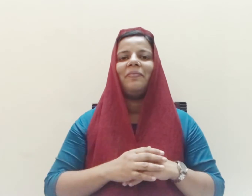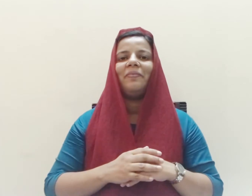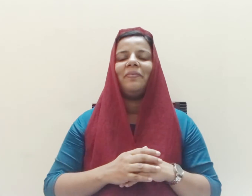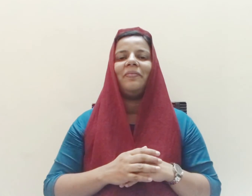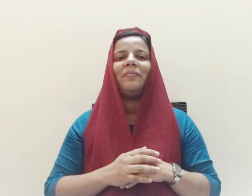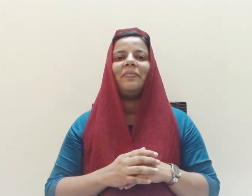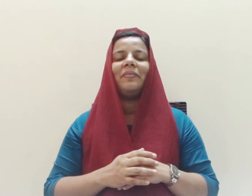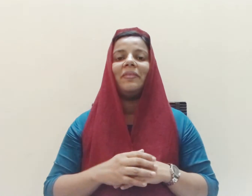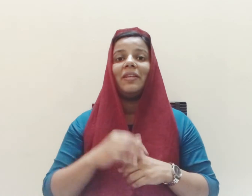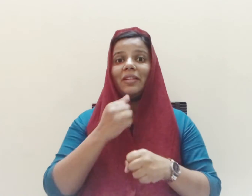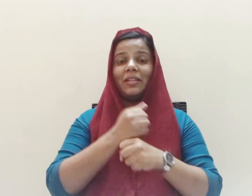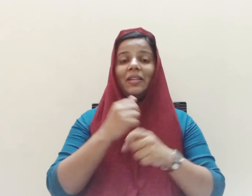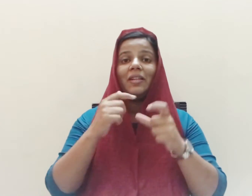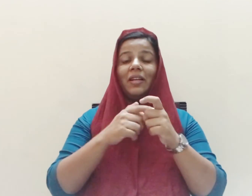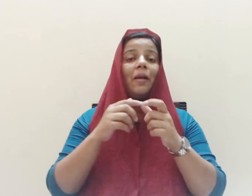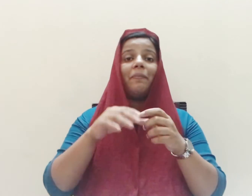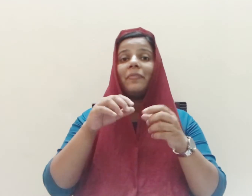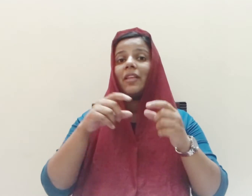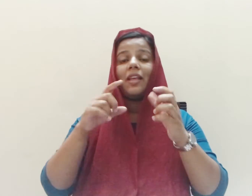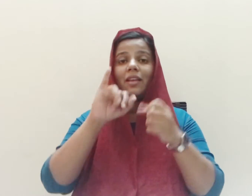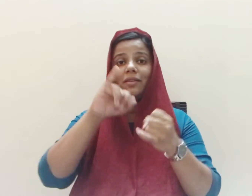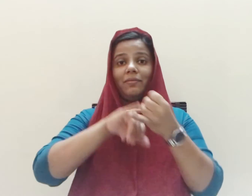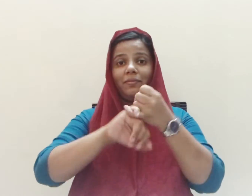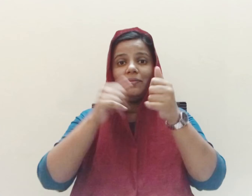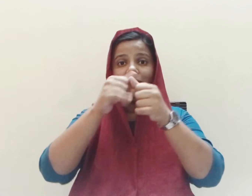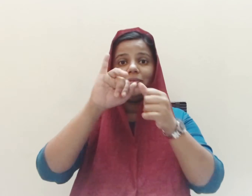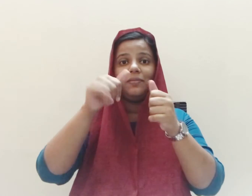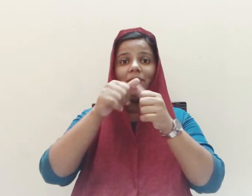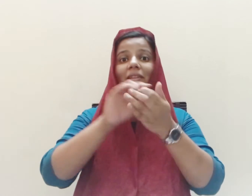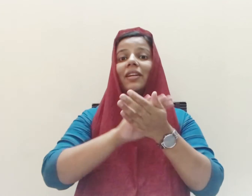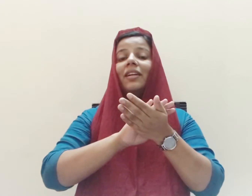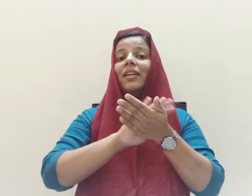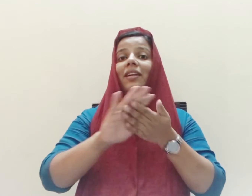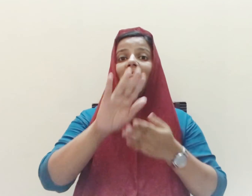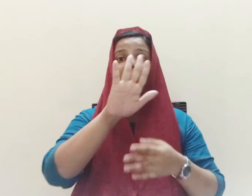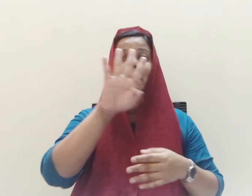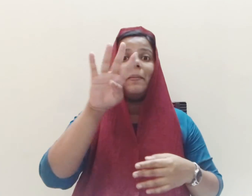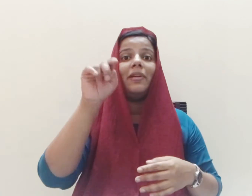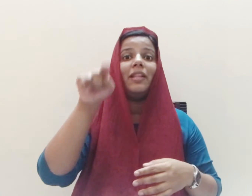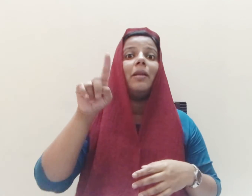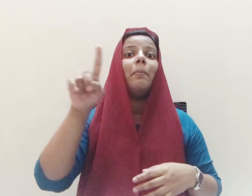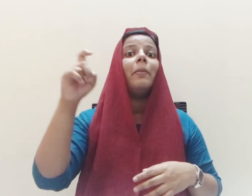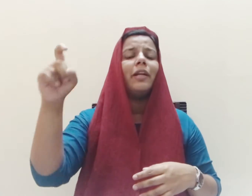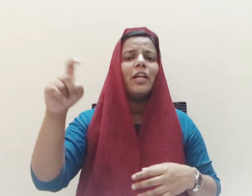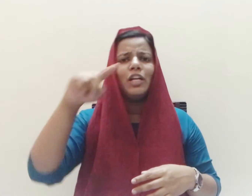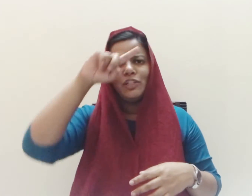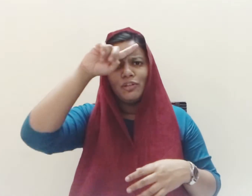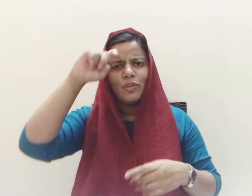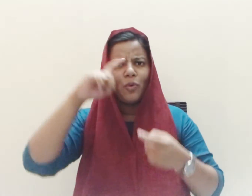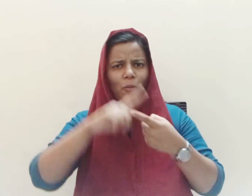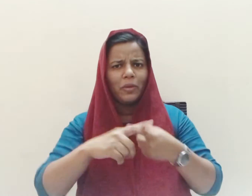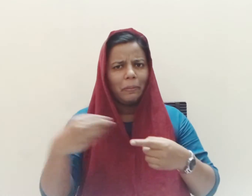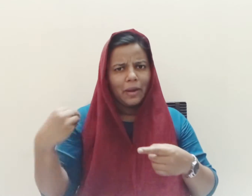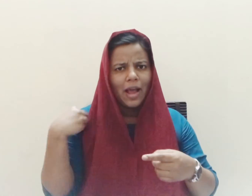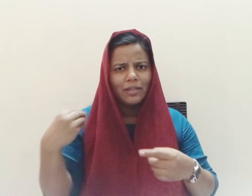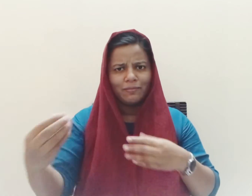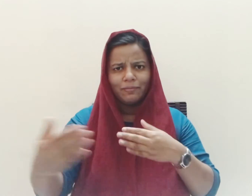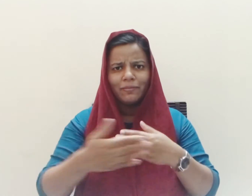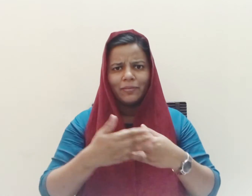54:17 വാക്യത്തിൽ പറയുന്നു, നിനക്ക് വിരോധമായി ഉണ്ടാക്കുന്ന യാതൊരു ആയുധവും ഫലിക്കത്തില്ല. അതിൻ്റെ അർത്ഥം പലപ്പോഴും ശത്രു